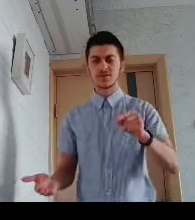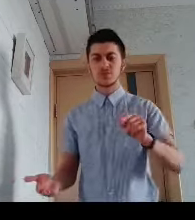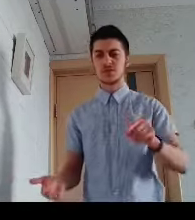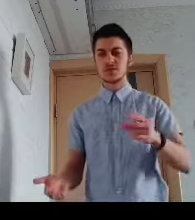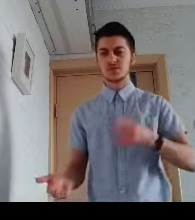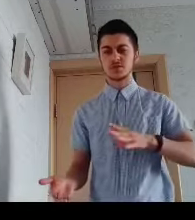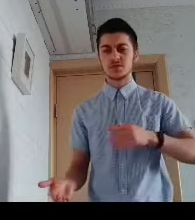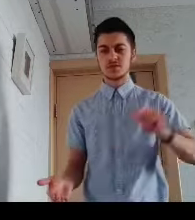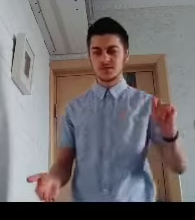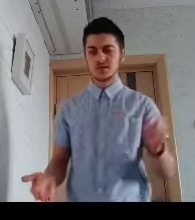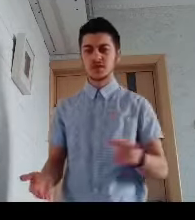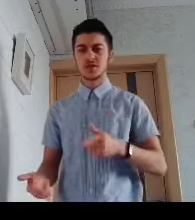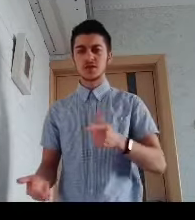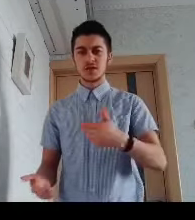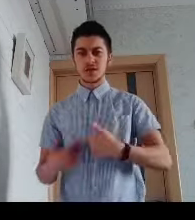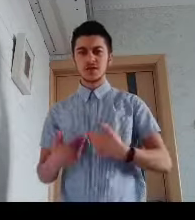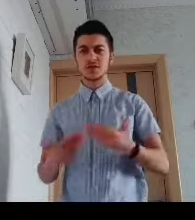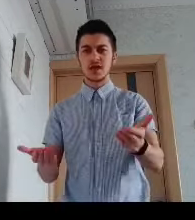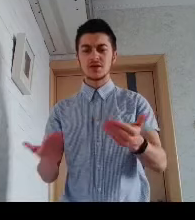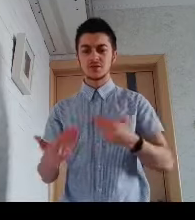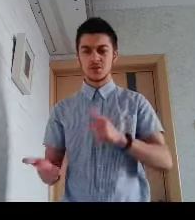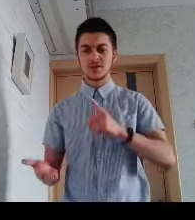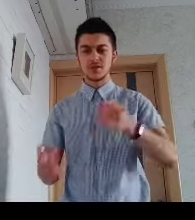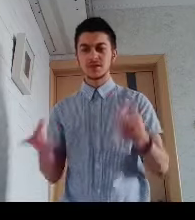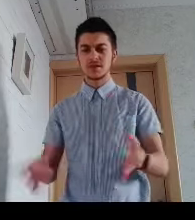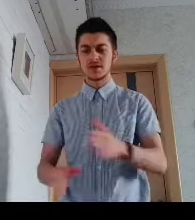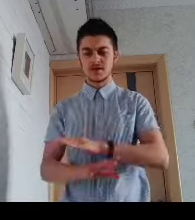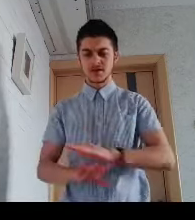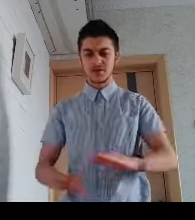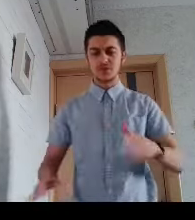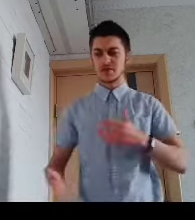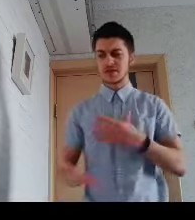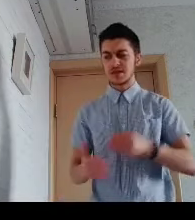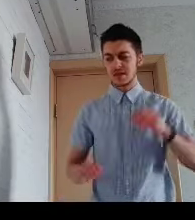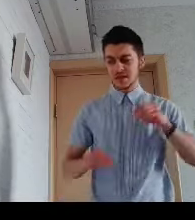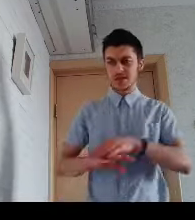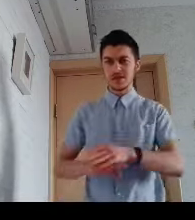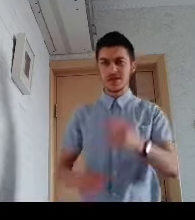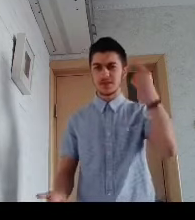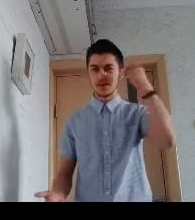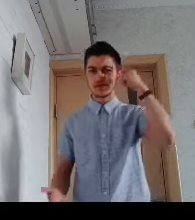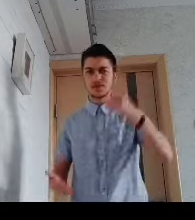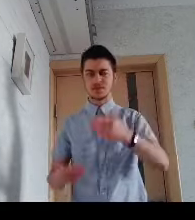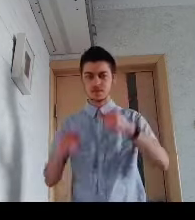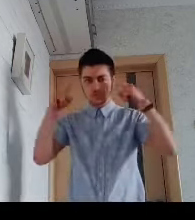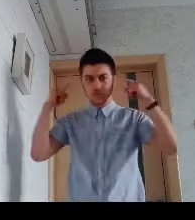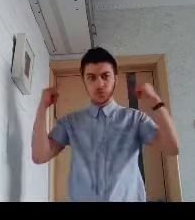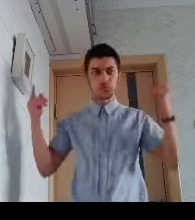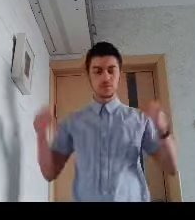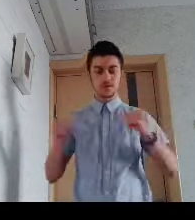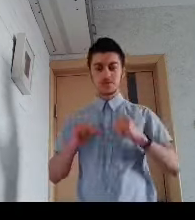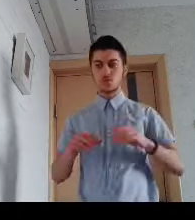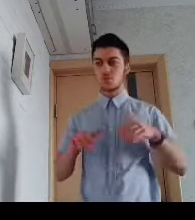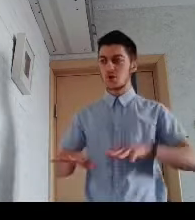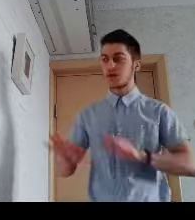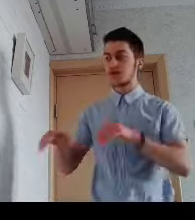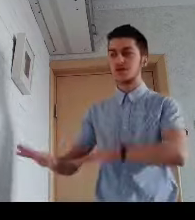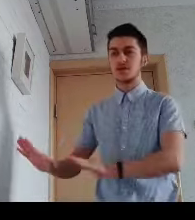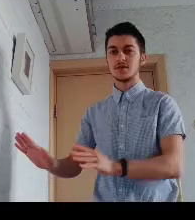Ставили точки, а нужны были запятые. Что ты, что я, мы оба непростые. У каждого свои тараканы в голове. Ты спокойная, безумная, как море.